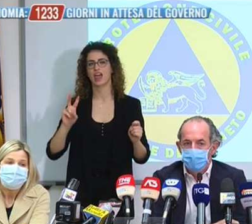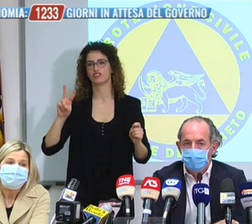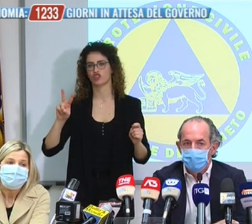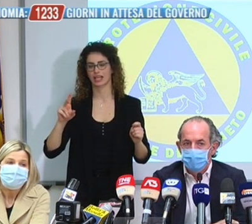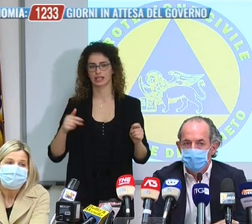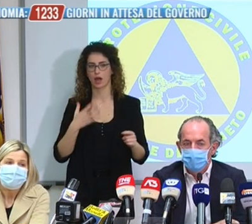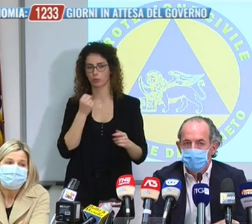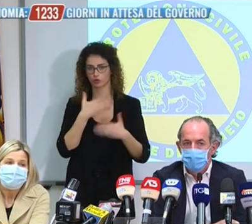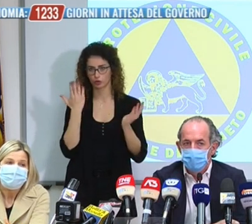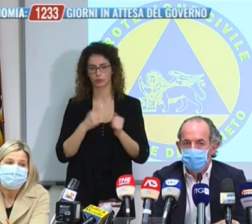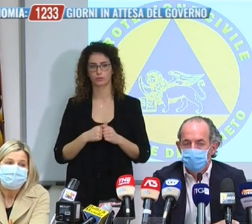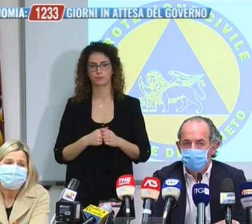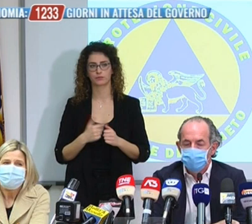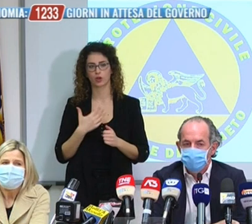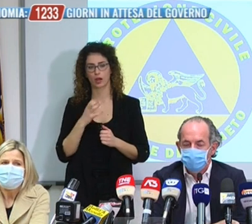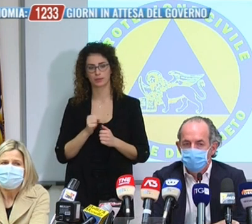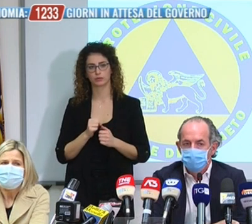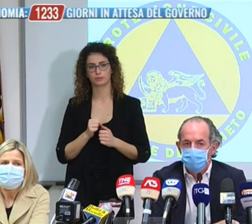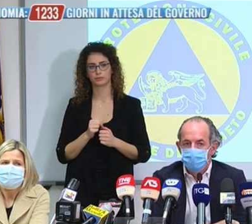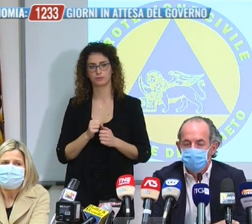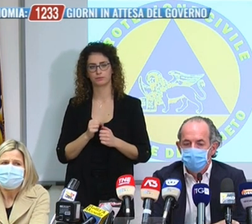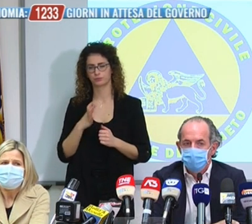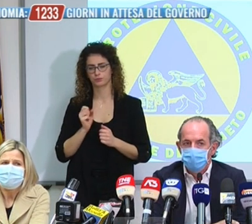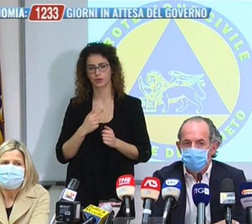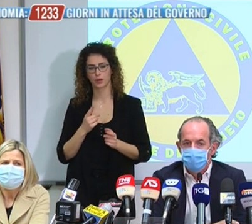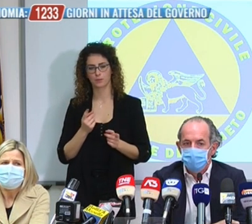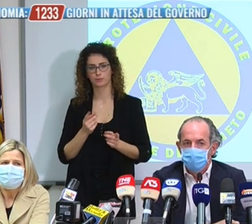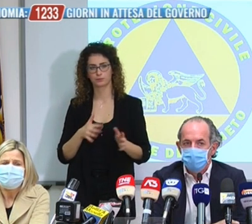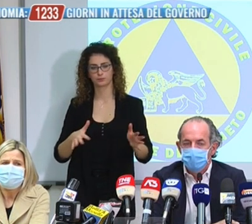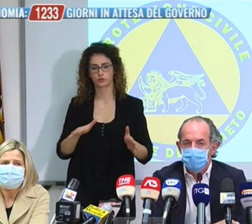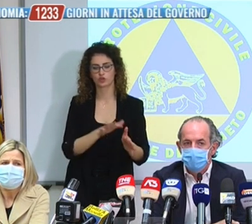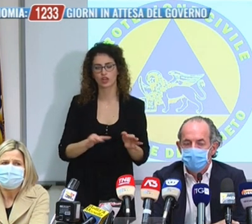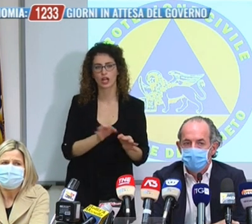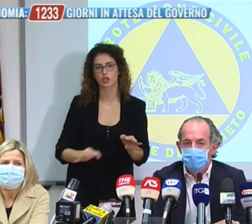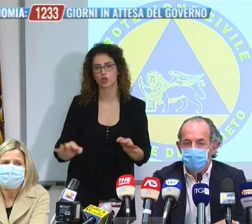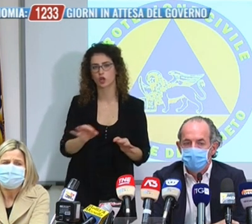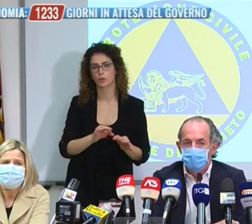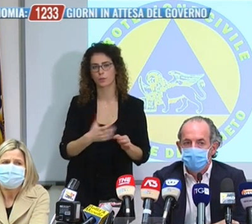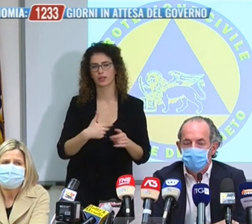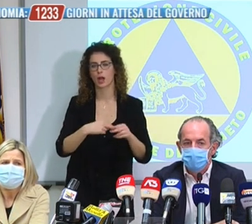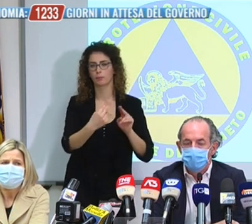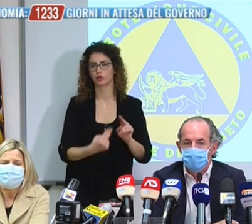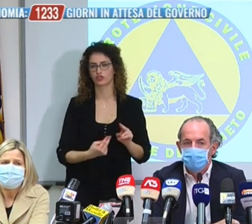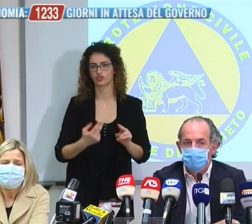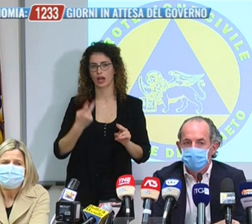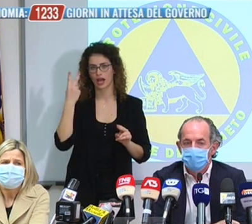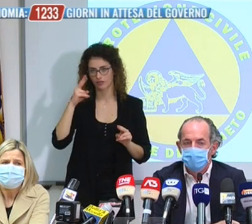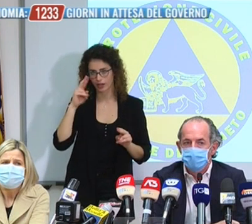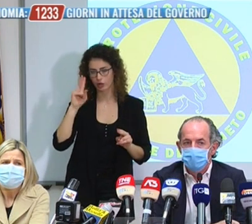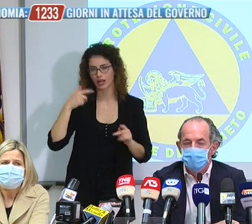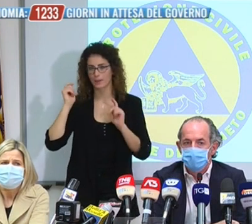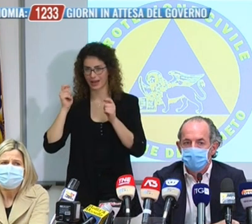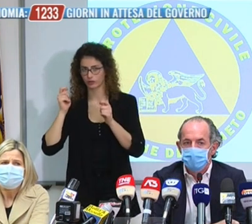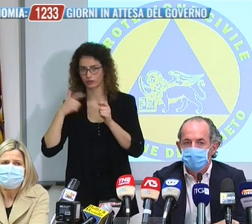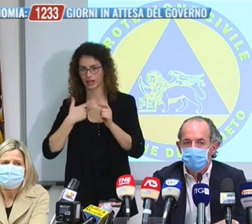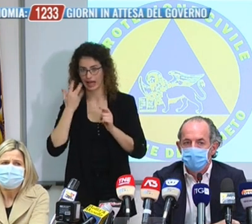Buongiorno a tutti. Buongiorno. Non ho capito, quando parlava di zone che sono più a rischio, quindi sì, la provincia di Verona e il Padova, per esempio